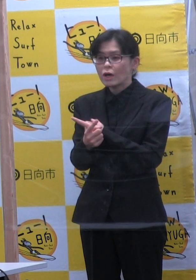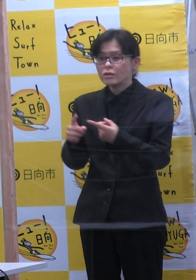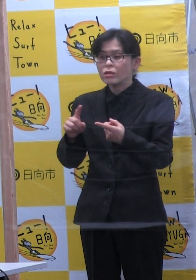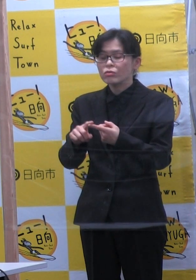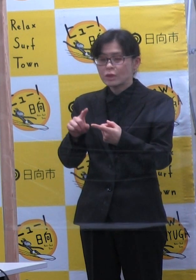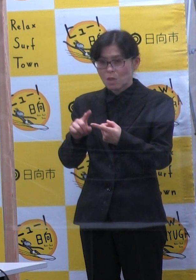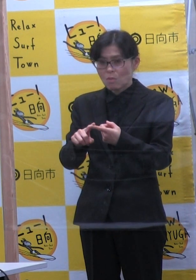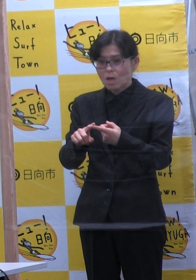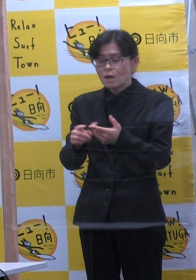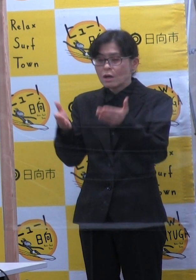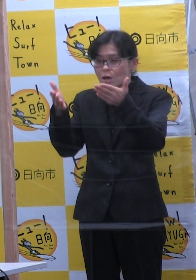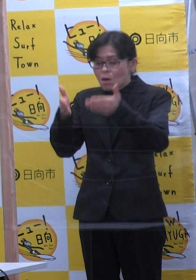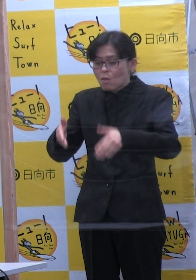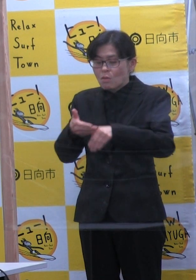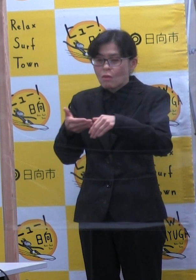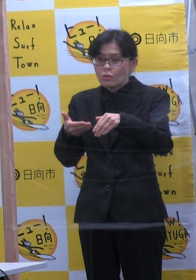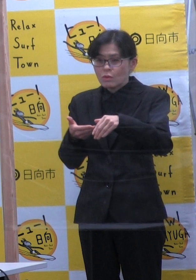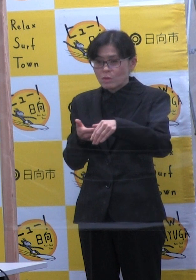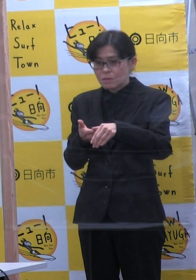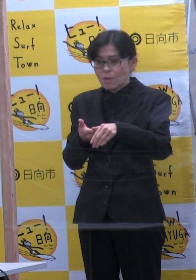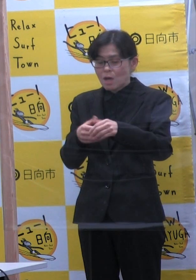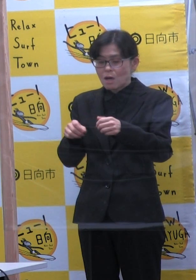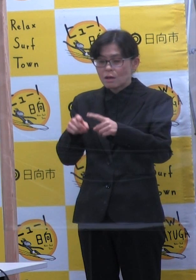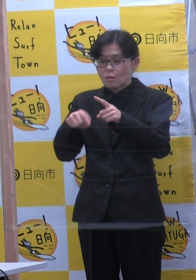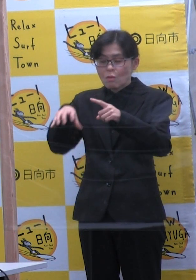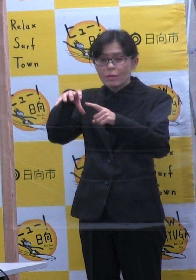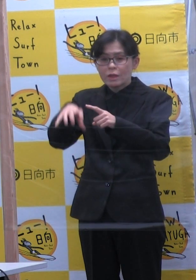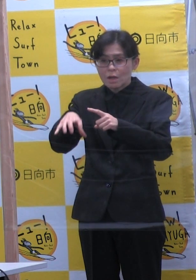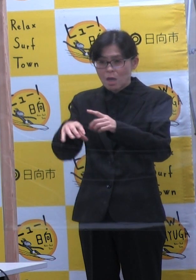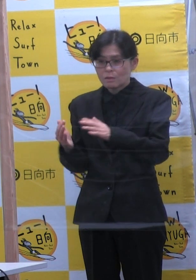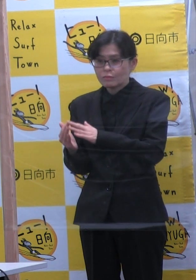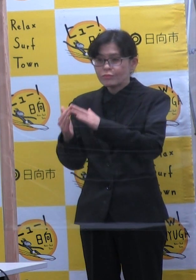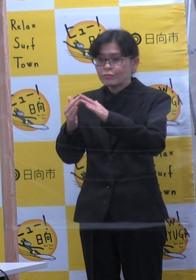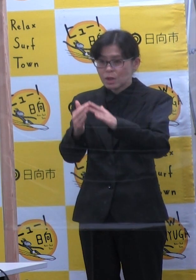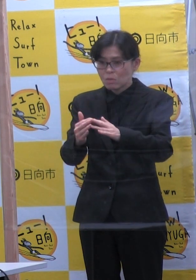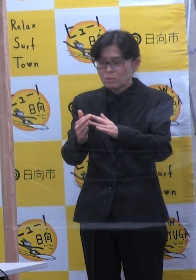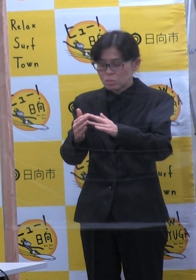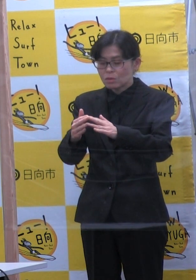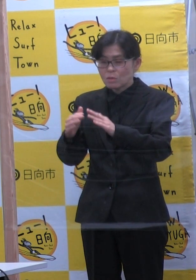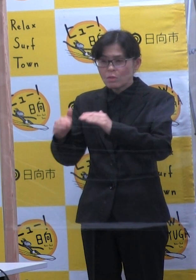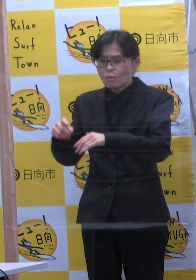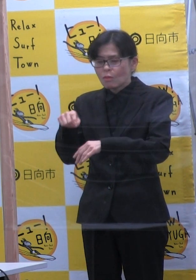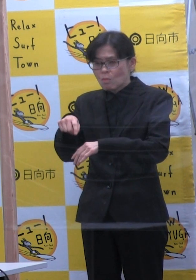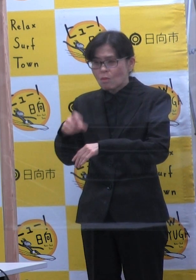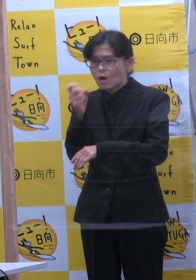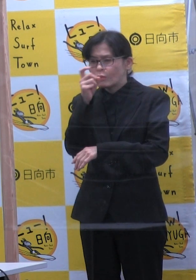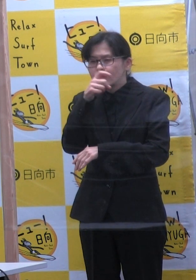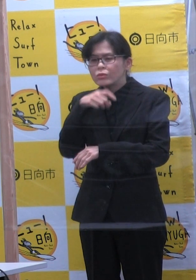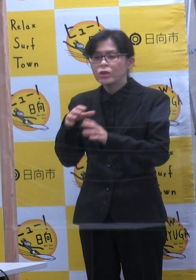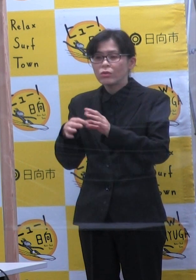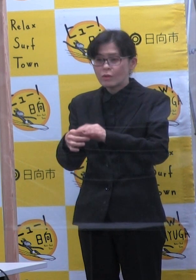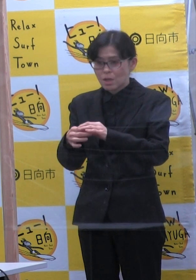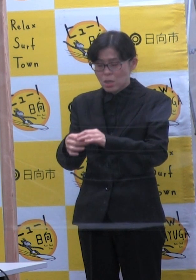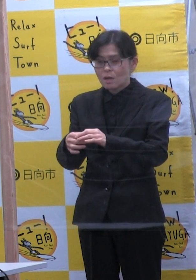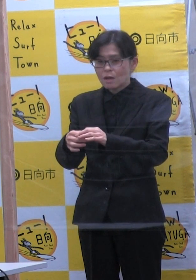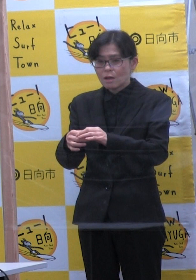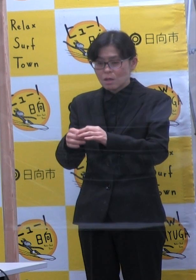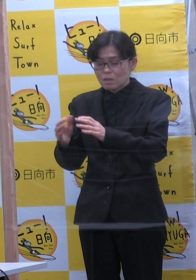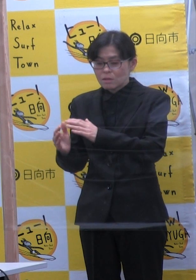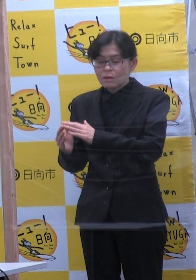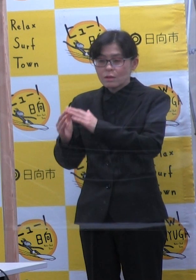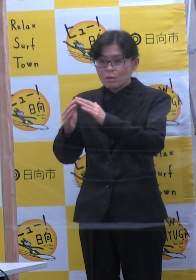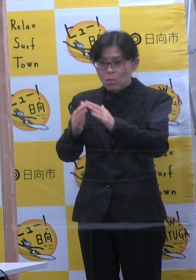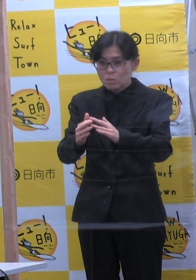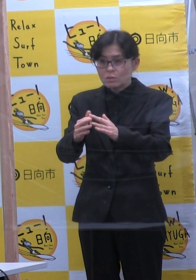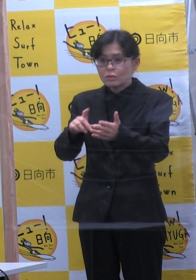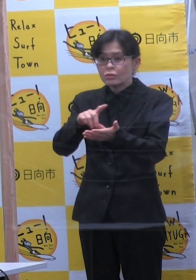化に伴う太島支所の移転により、支所の1および所管区域が変更